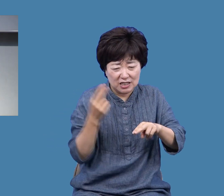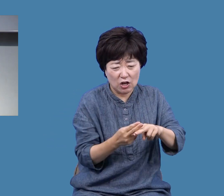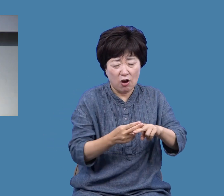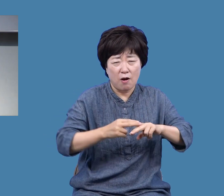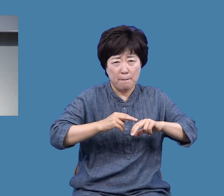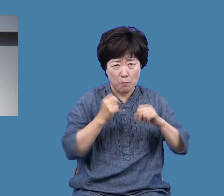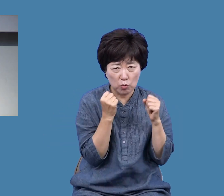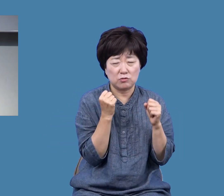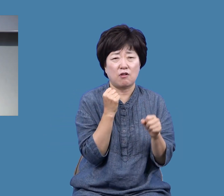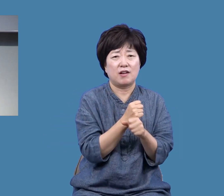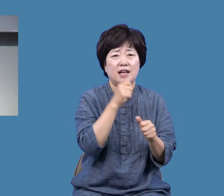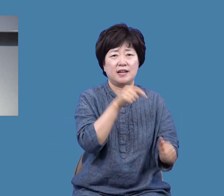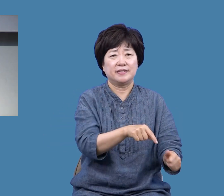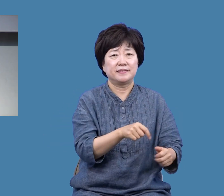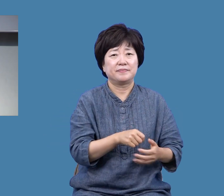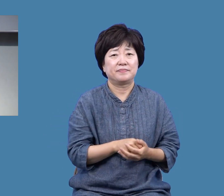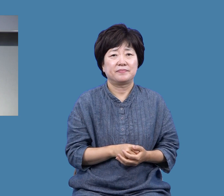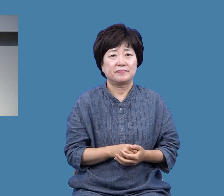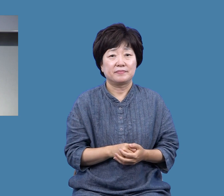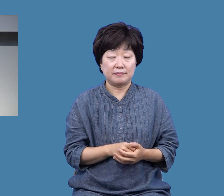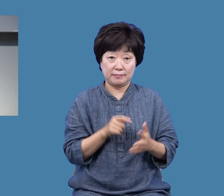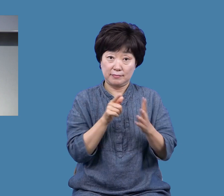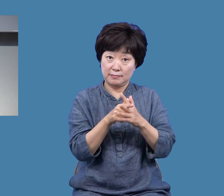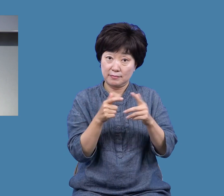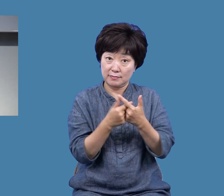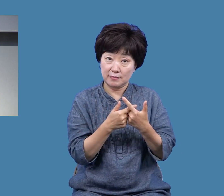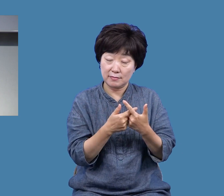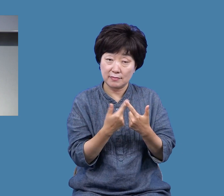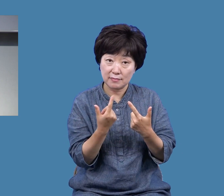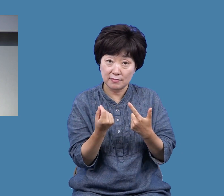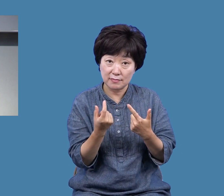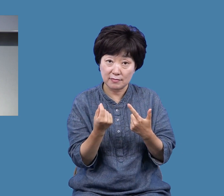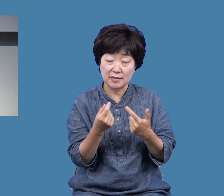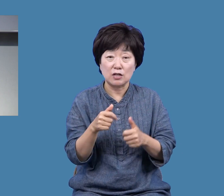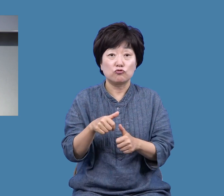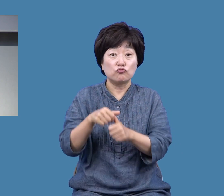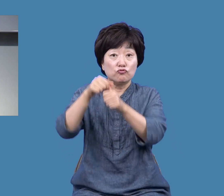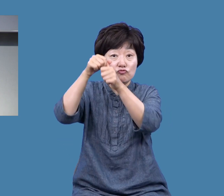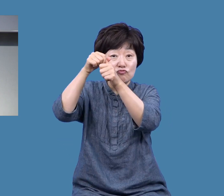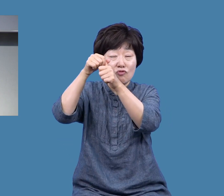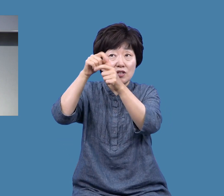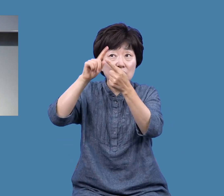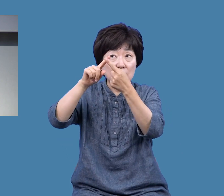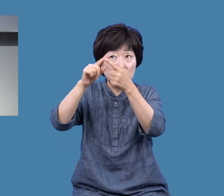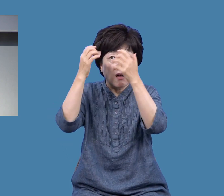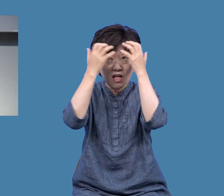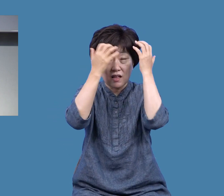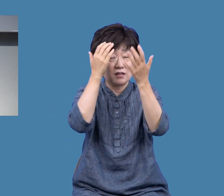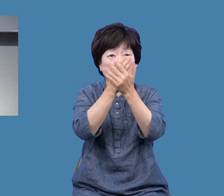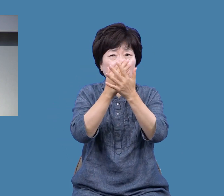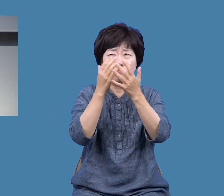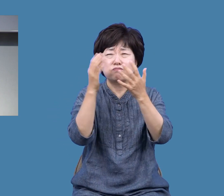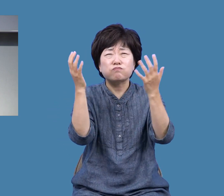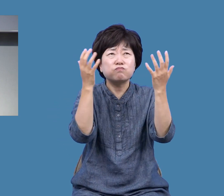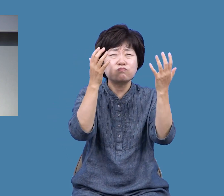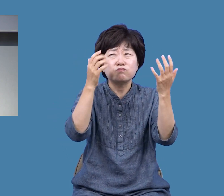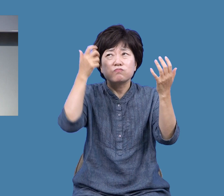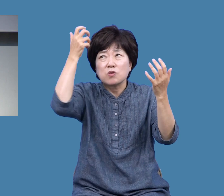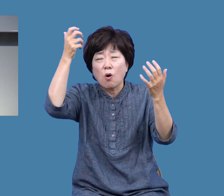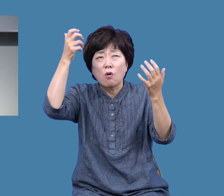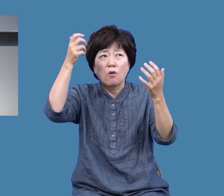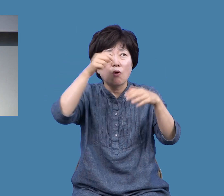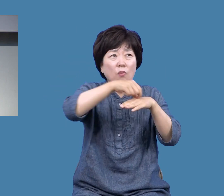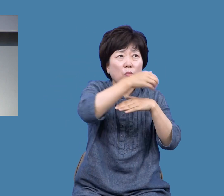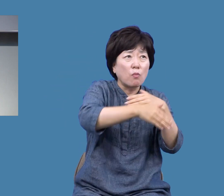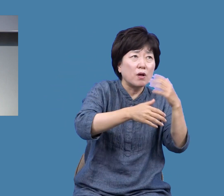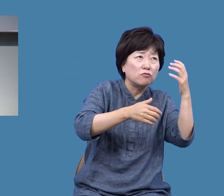거예요. 이게 몸의 구원이에요. 이해가 되십니까? 그러니까 이 구원을 헷갈리지 마. 영의 구원을 몸의 구원이랑